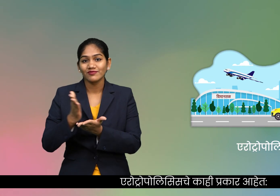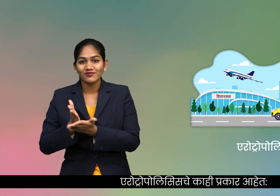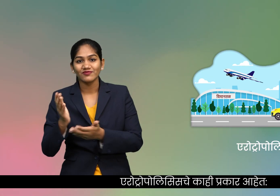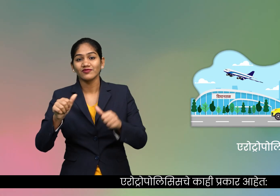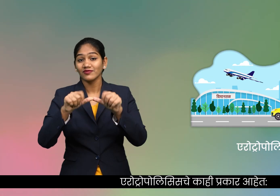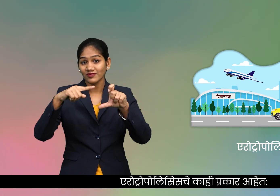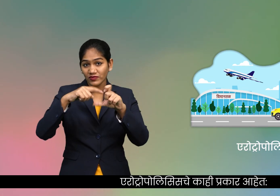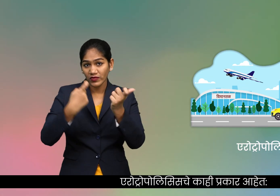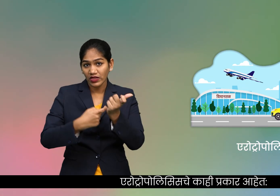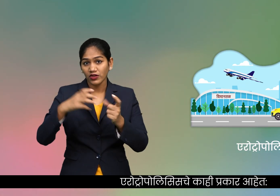एरेट्रोपॉलिसमध्ये